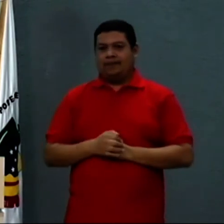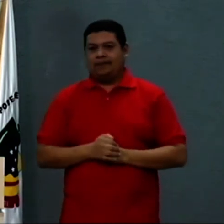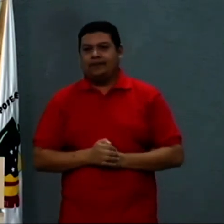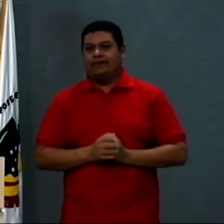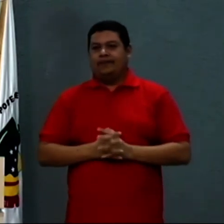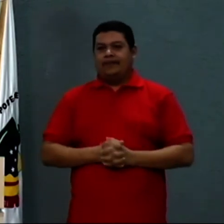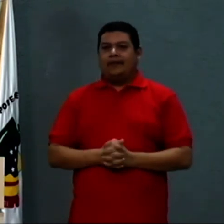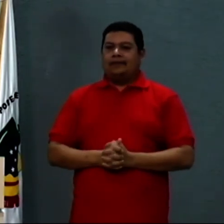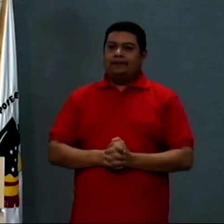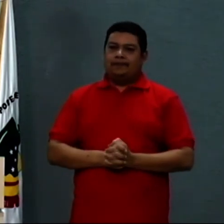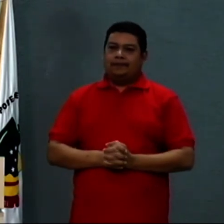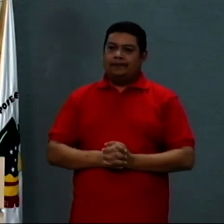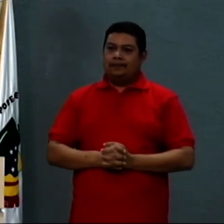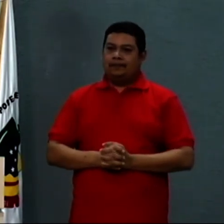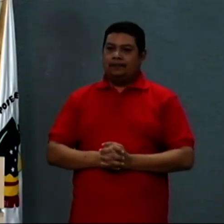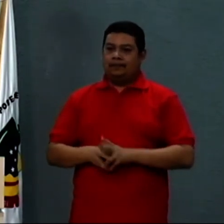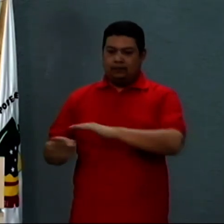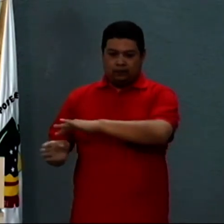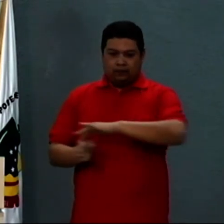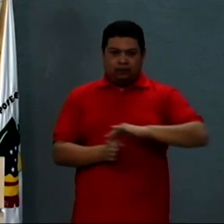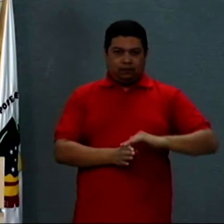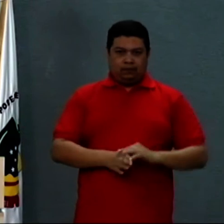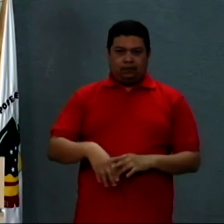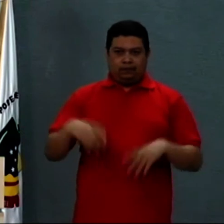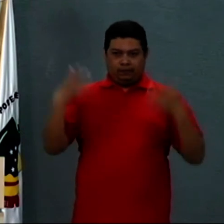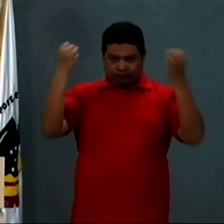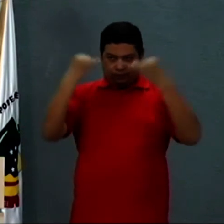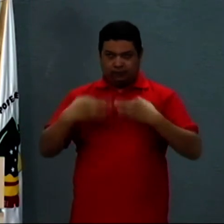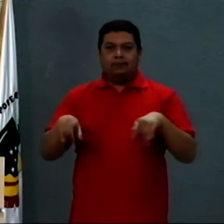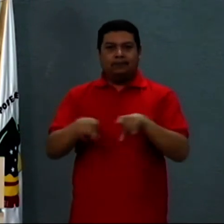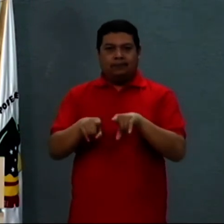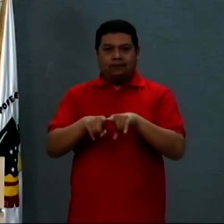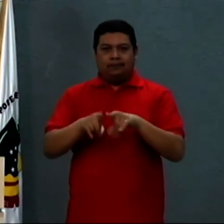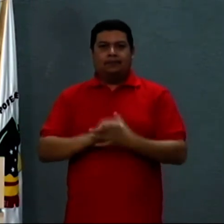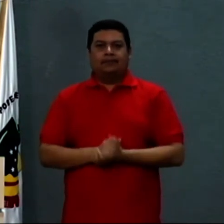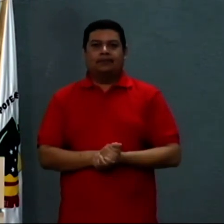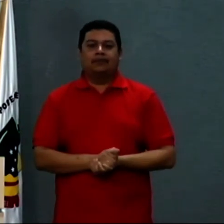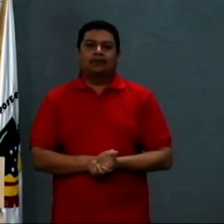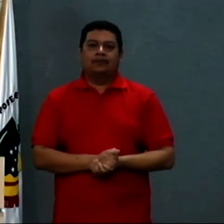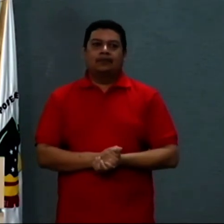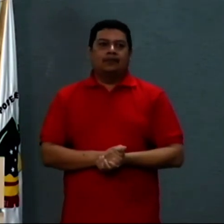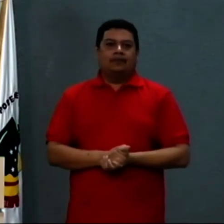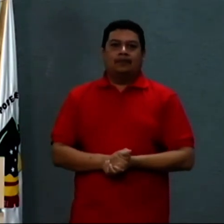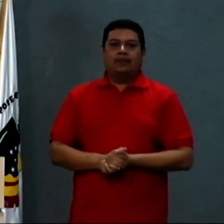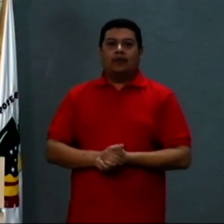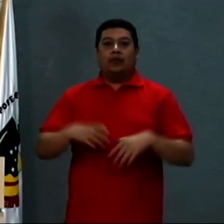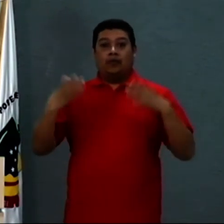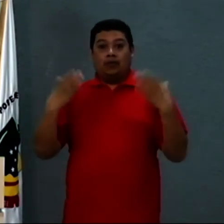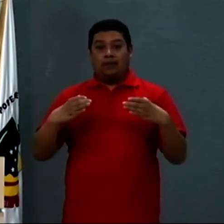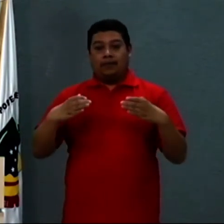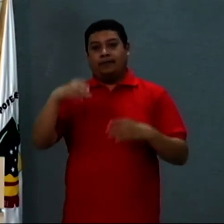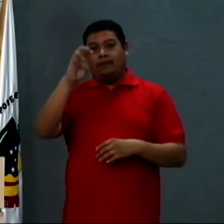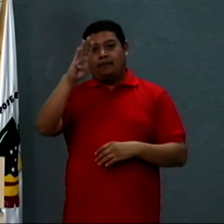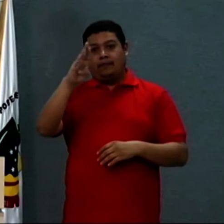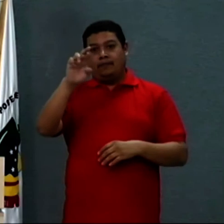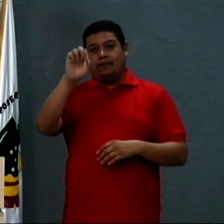qualquer tipo de lixo ali. Outra situação que eu acompanho aqui no bairro Brizon, ali no Anel